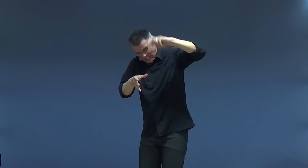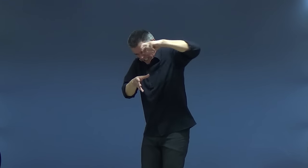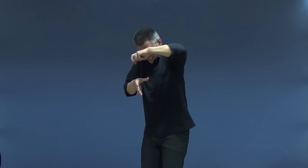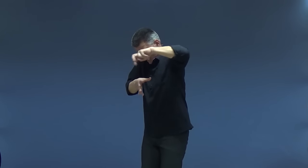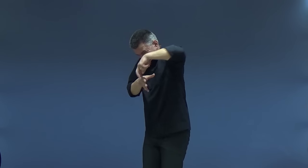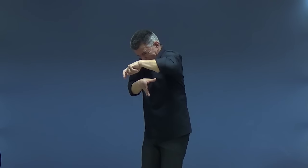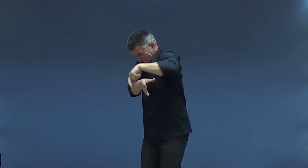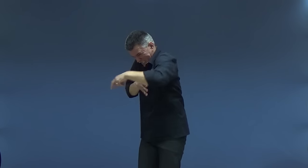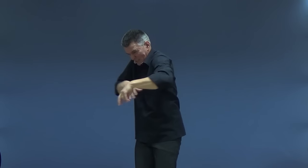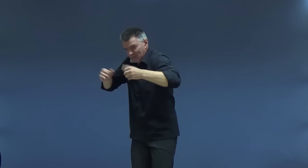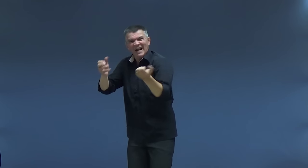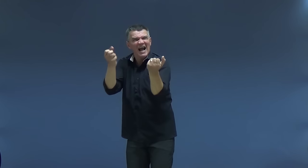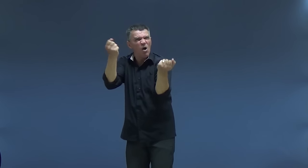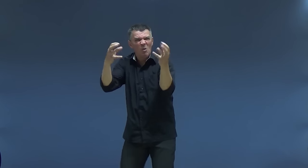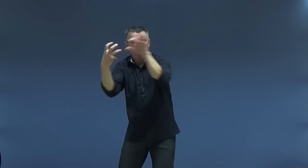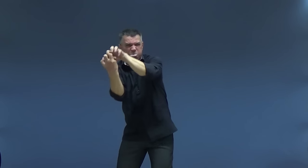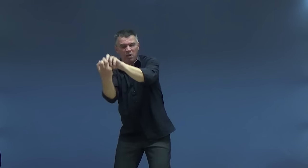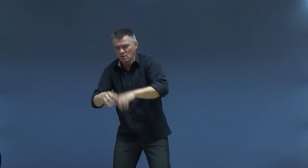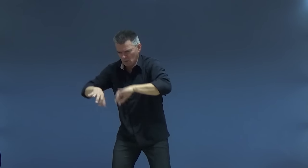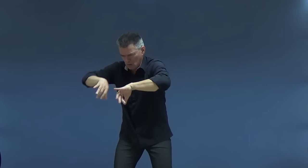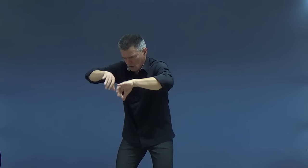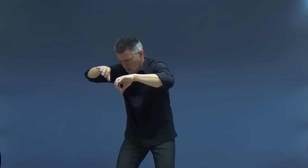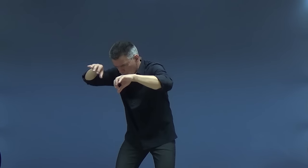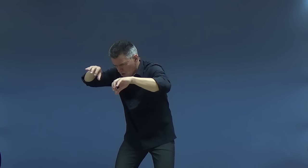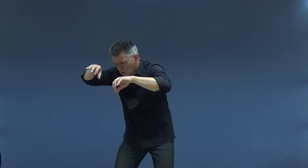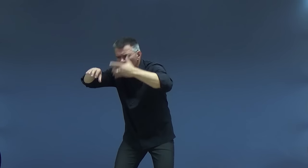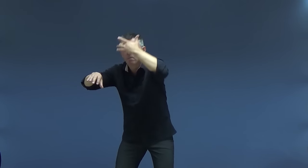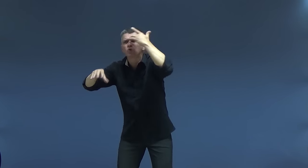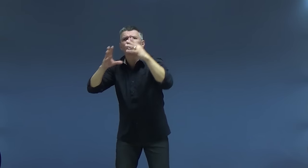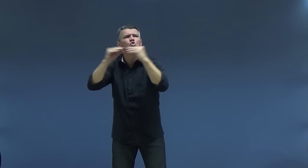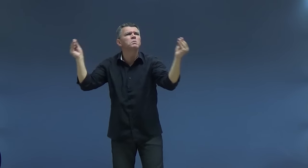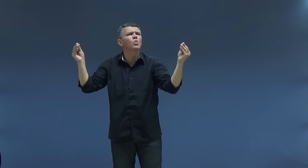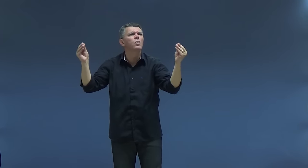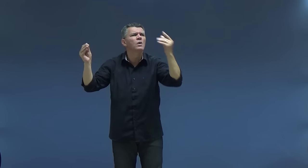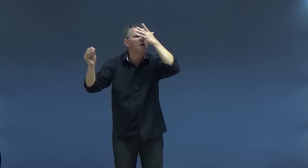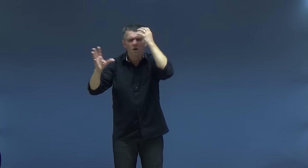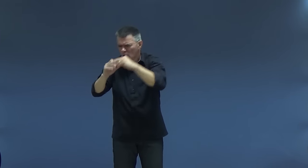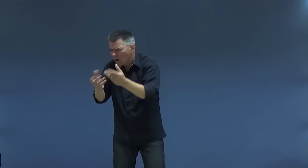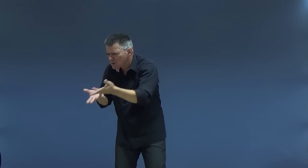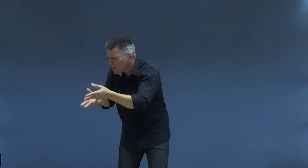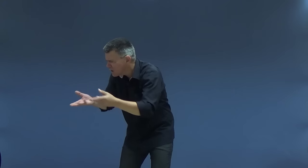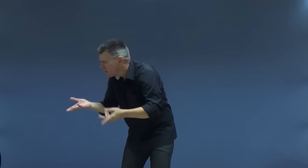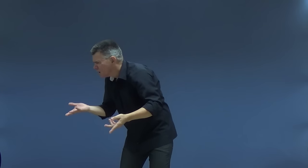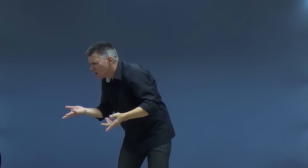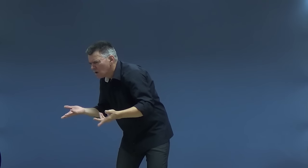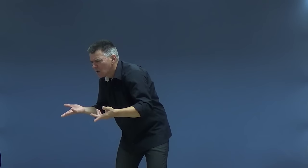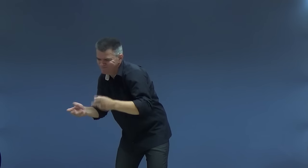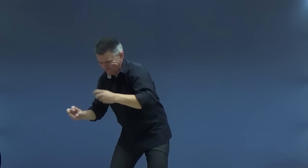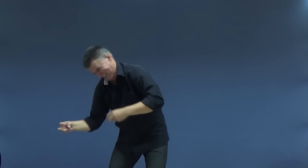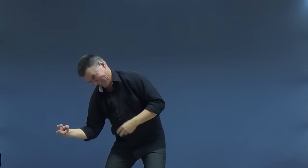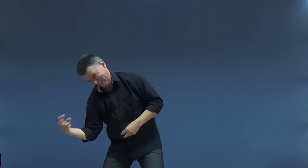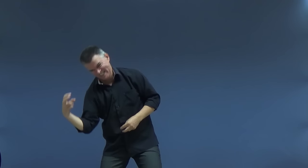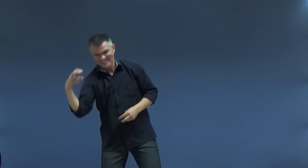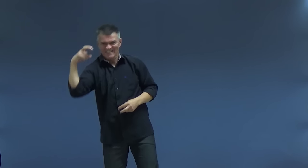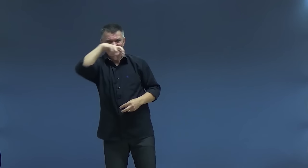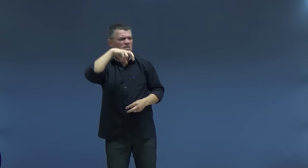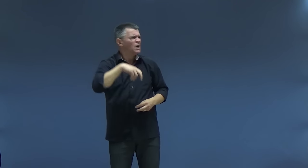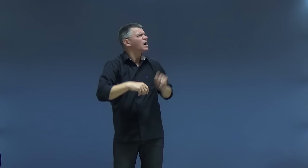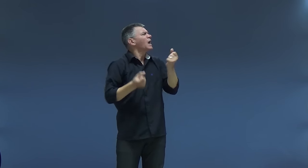mas como? E desce lá, né, e o carro está todo amassado e vai lá. As pessoas parecem que subiram, não estão ali. Aí